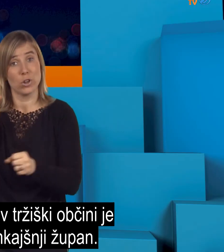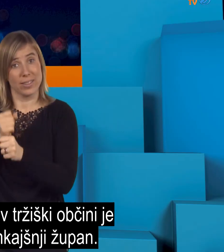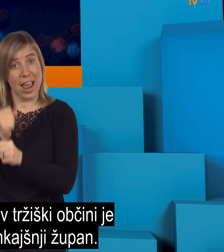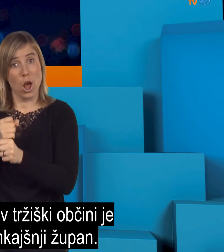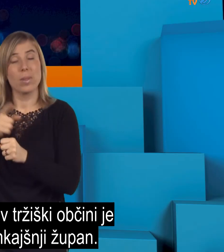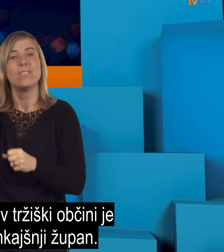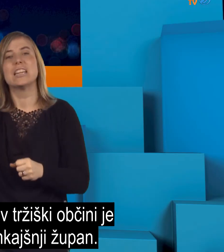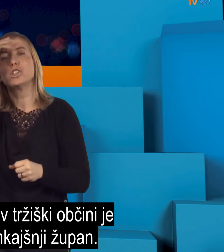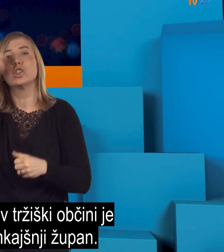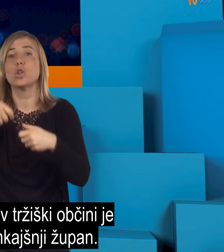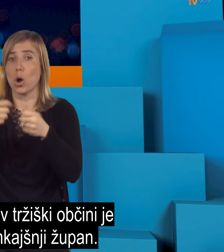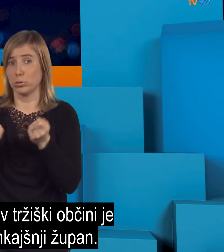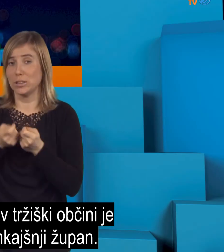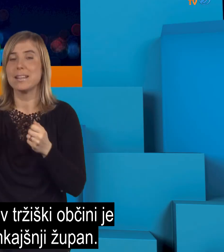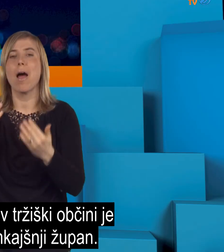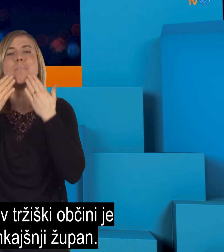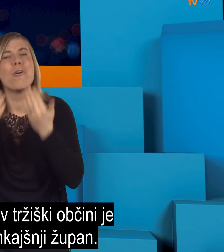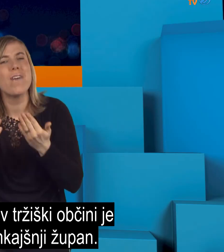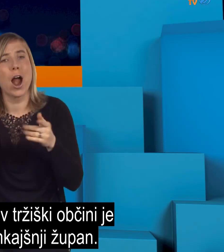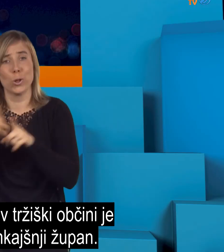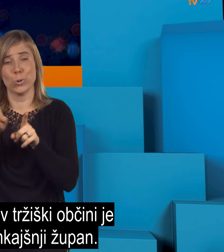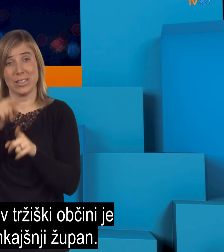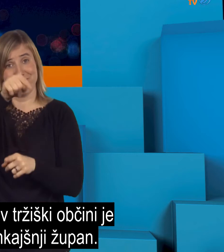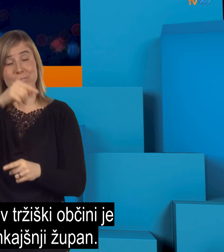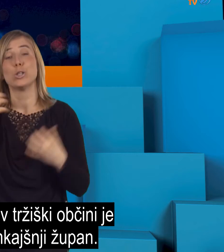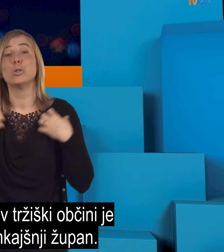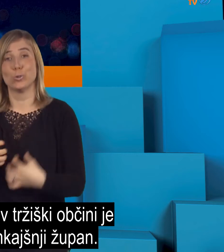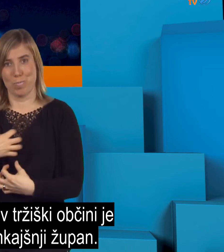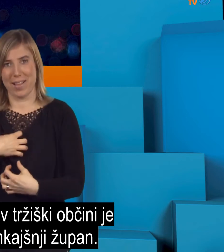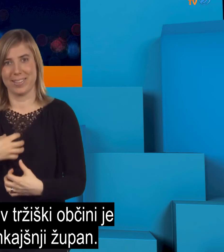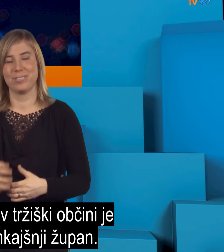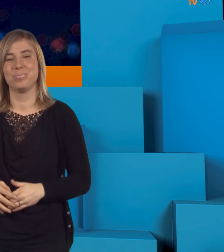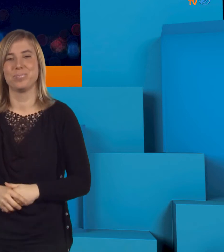Profesorjevo delo v tržiški občini je pohvalil tudi tamkajšnji župan.